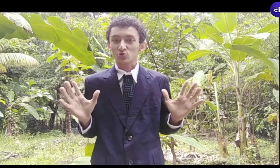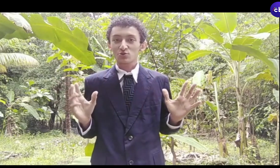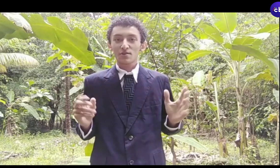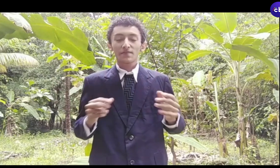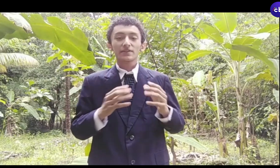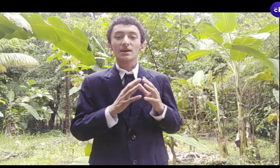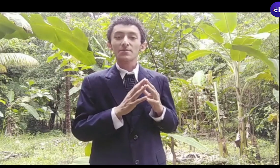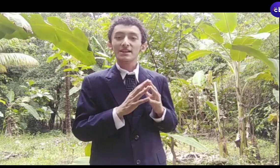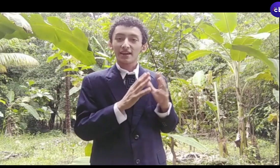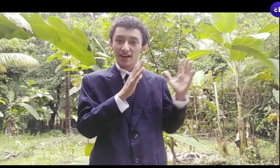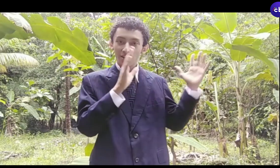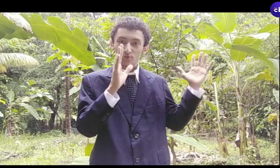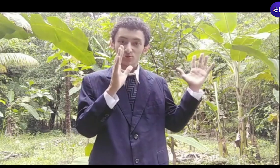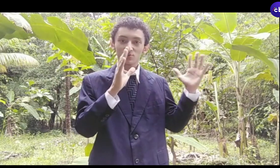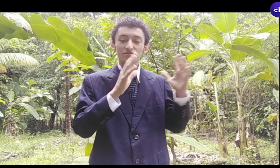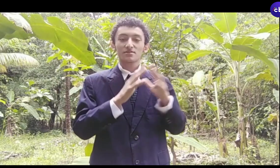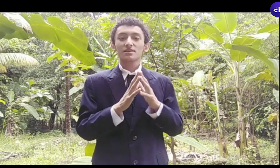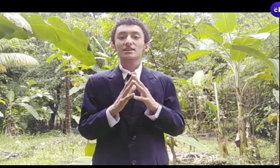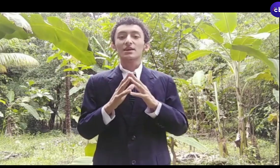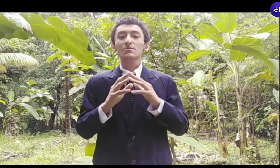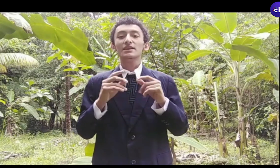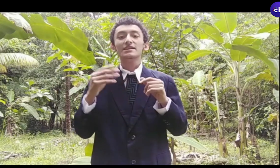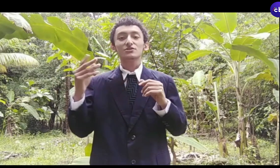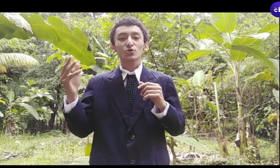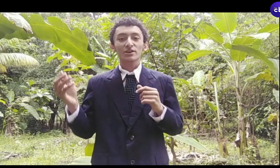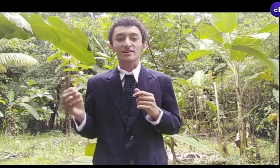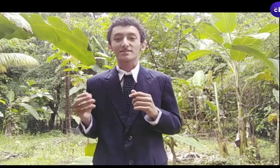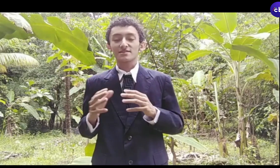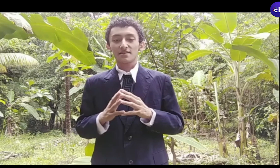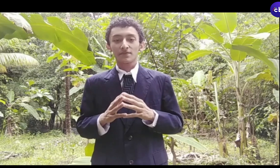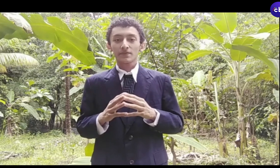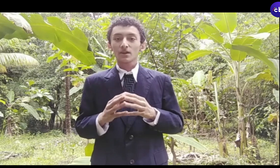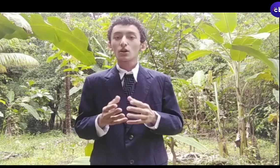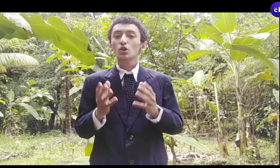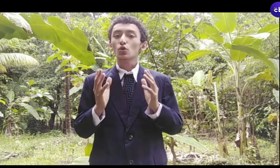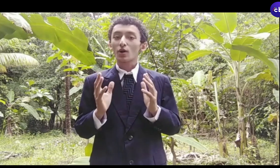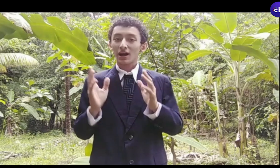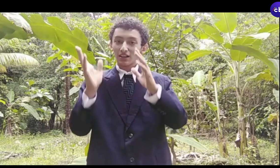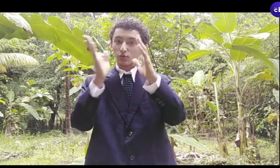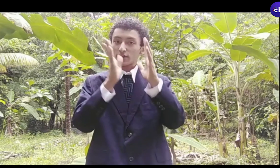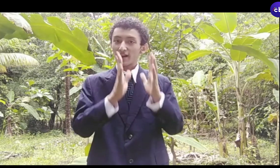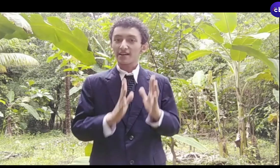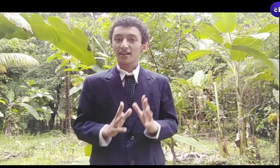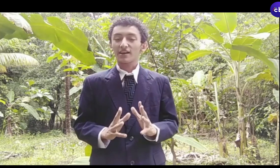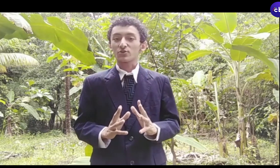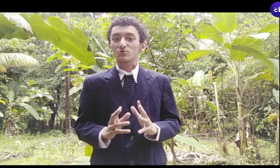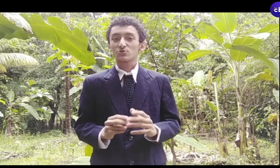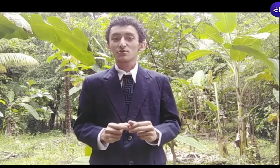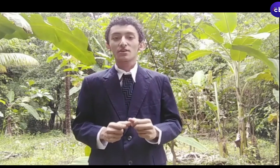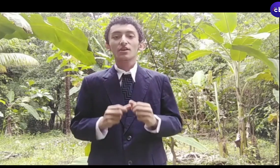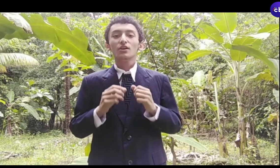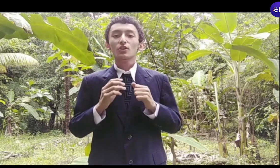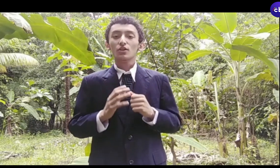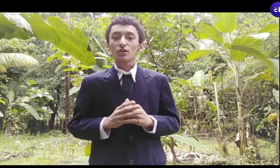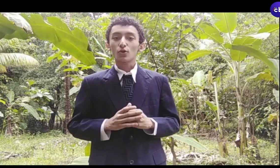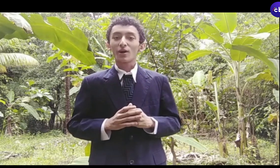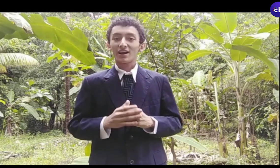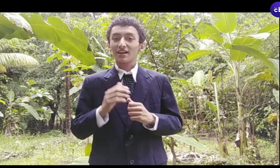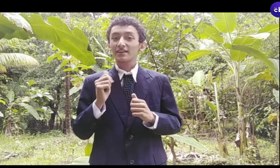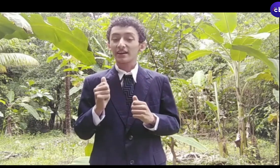arroyos, de mil tejados, de mil historias. Lugar donde caen rayos, lugar de